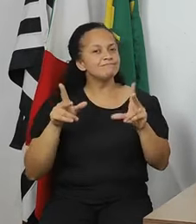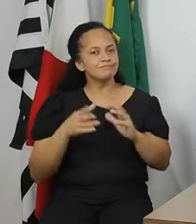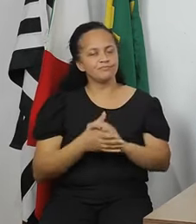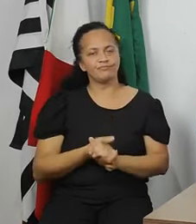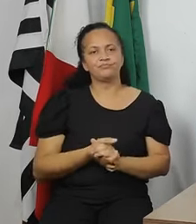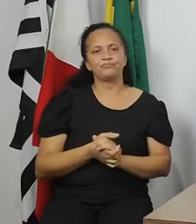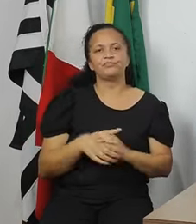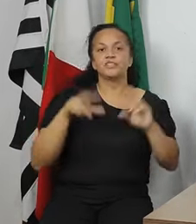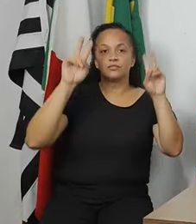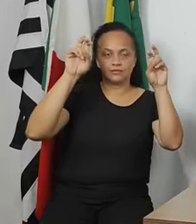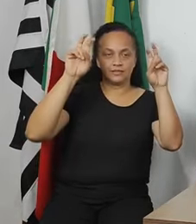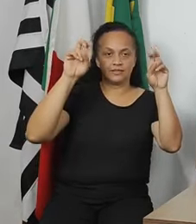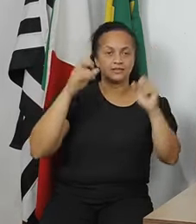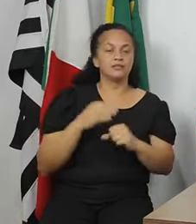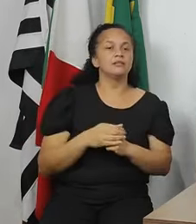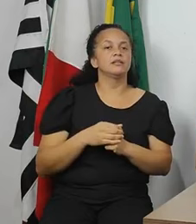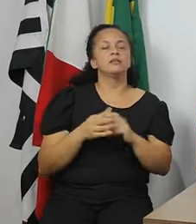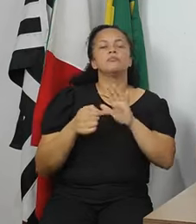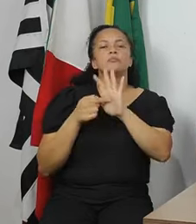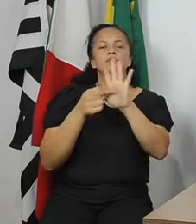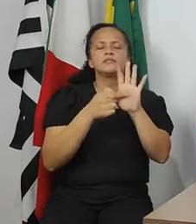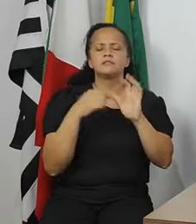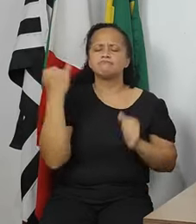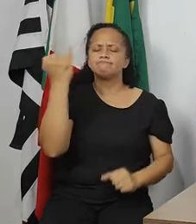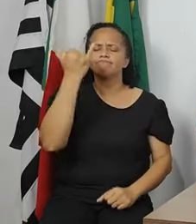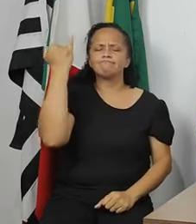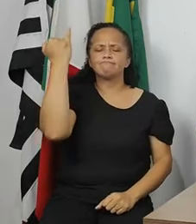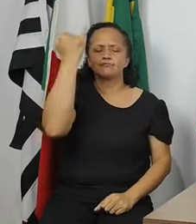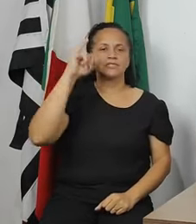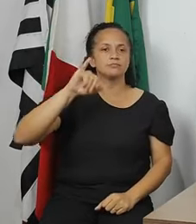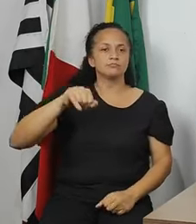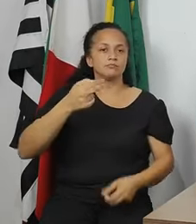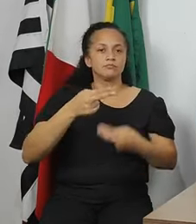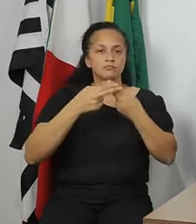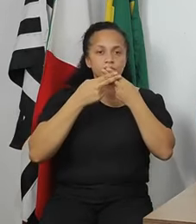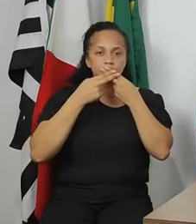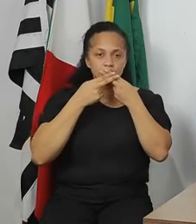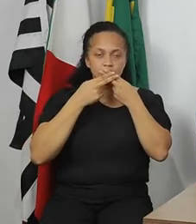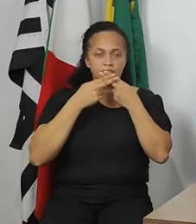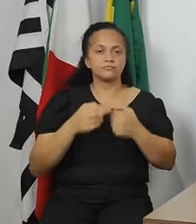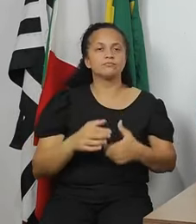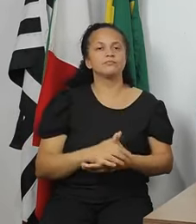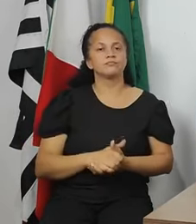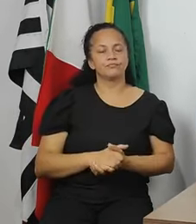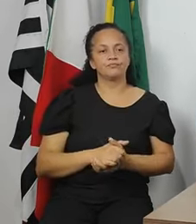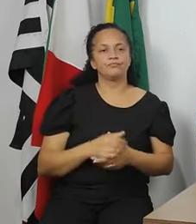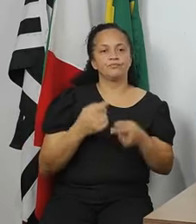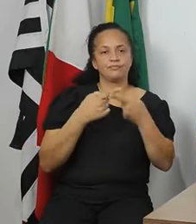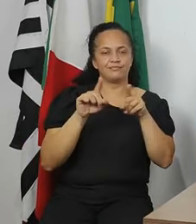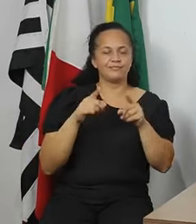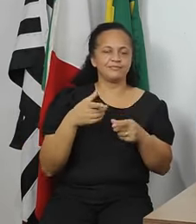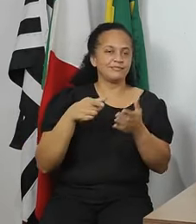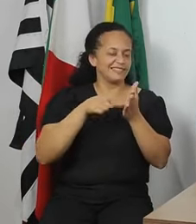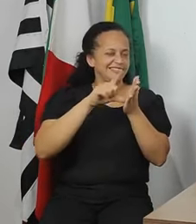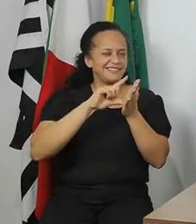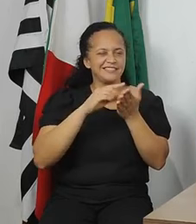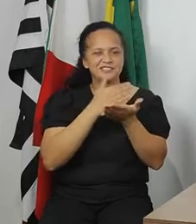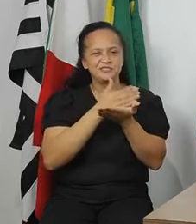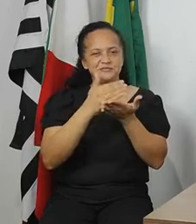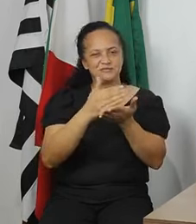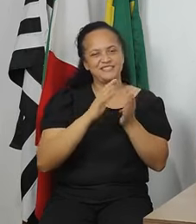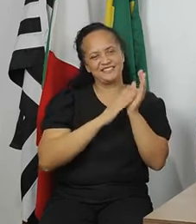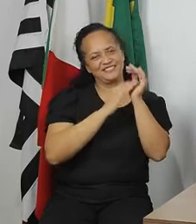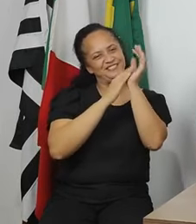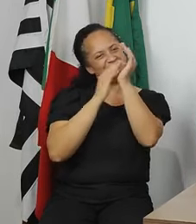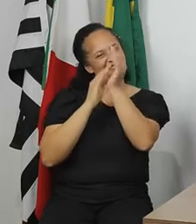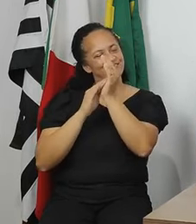Então, a gente vai falar da importância do jejum nas nossas vidas. Mas antes, a gente vai trazer um louvor também para a gente entrar aqui em comunhão